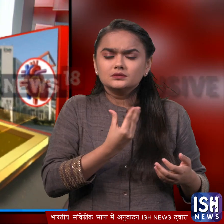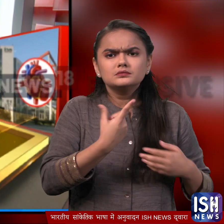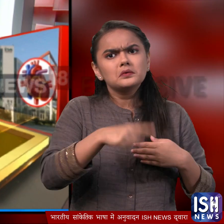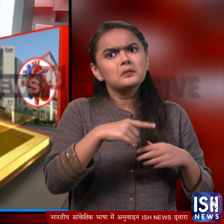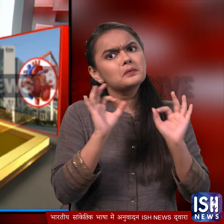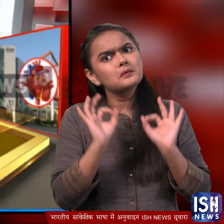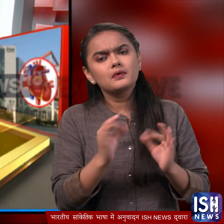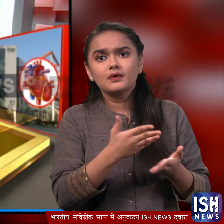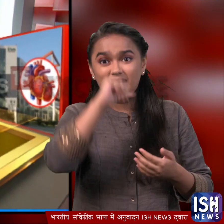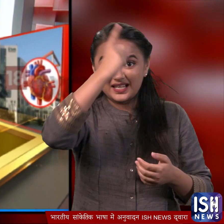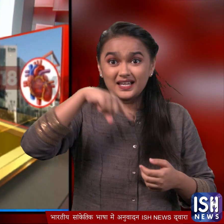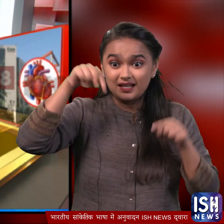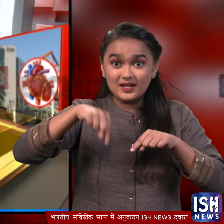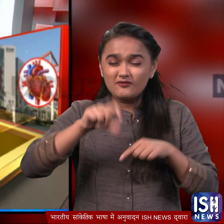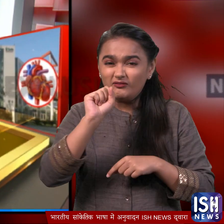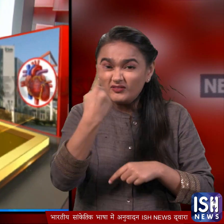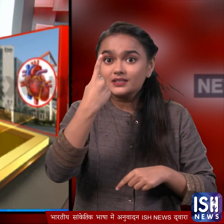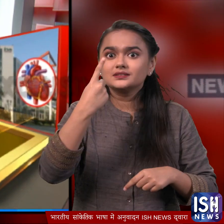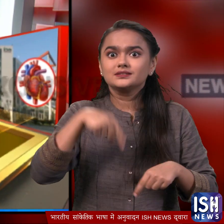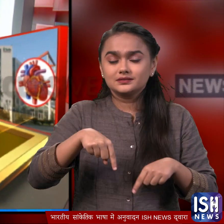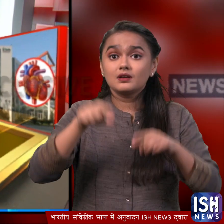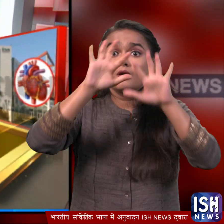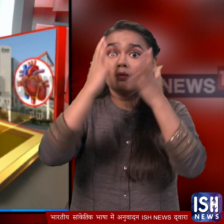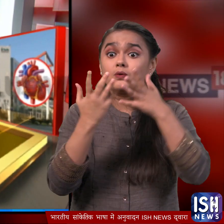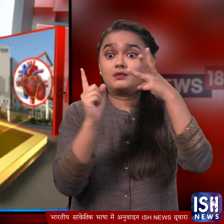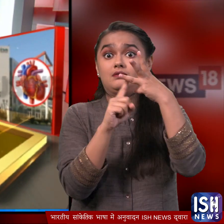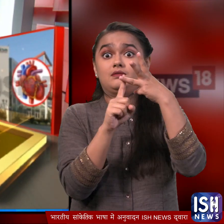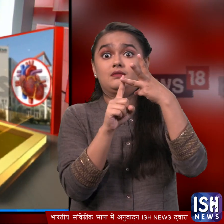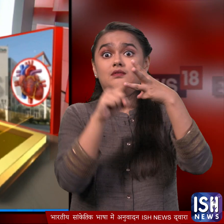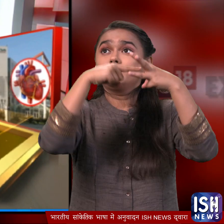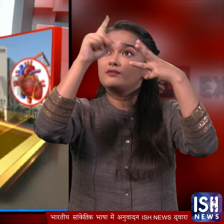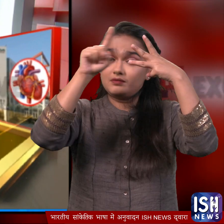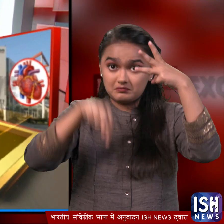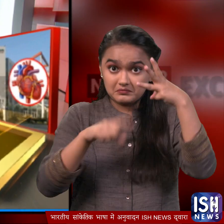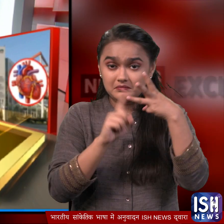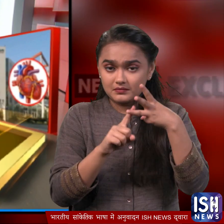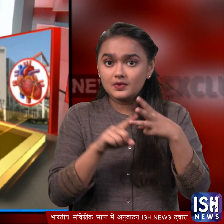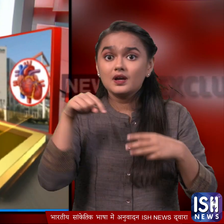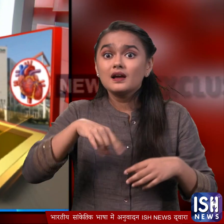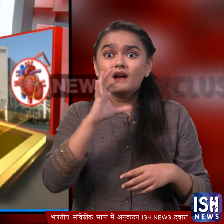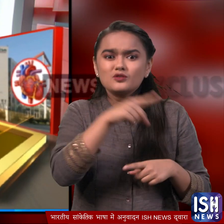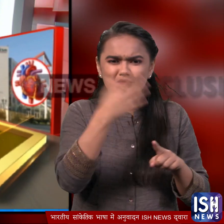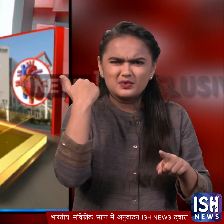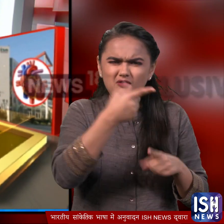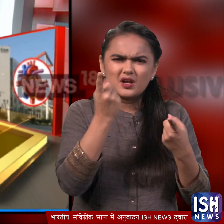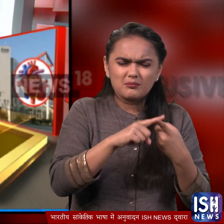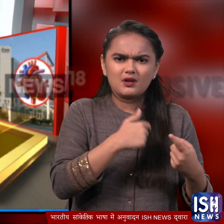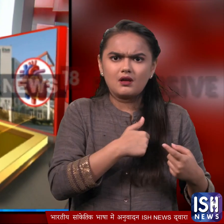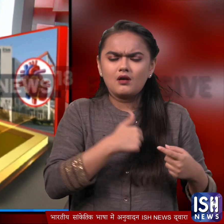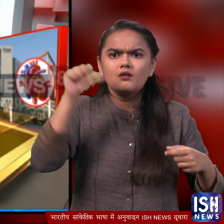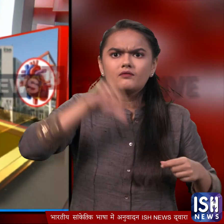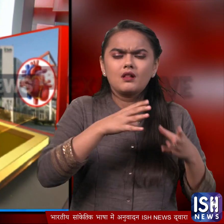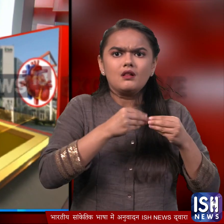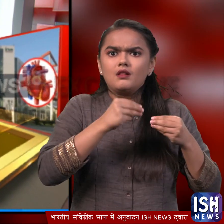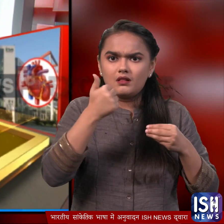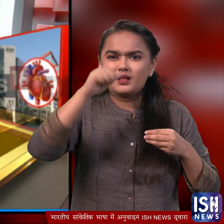से काम करता रहा। बताया गया कि भारत में ये इस तरह का पहला केस है और दुनिया में सिर्फ तीसरा। असल में ये मरीज कुछ साल पहले टर्मिनल हार्ट फेलियर की